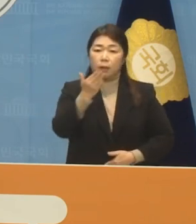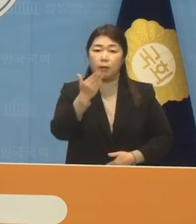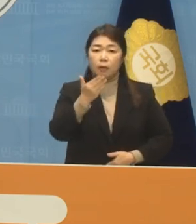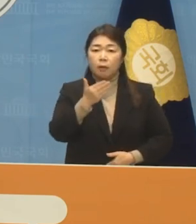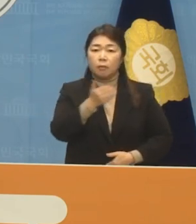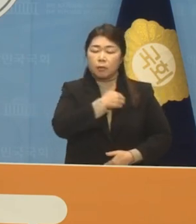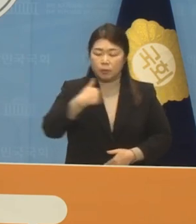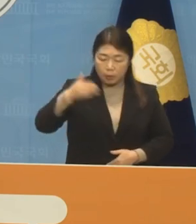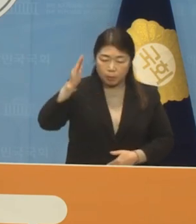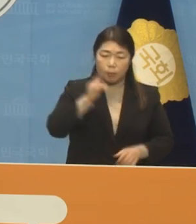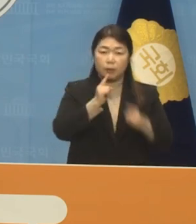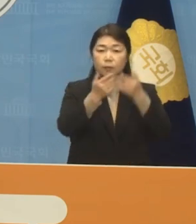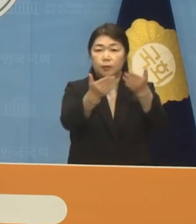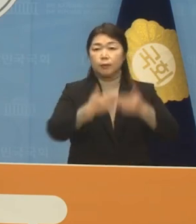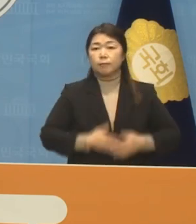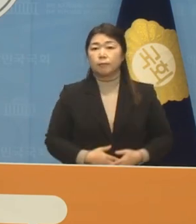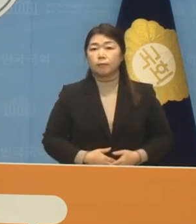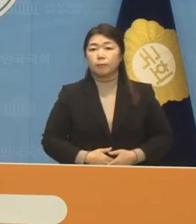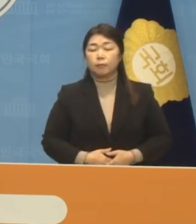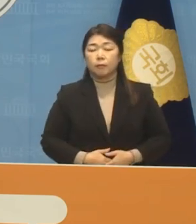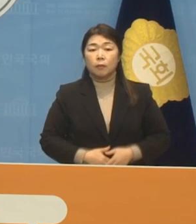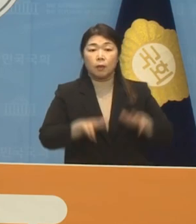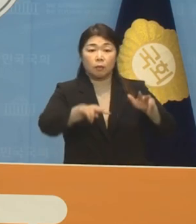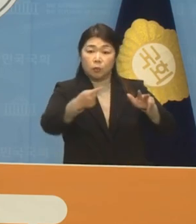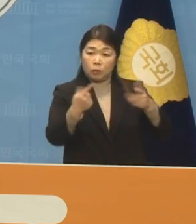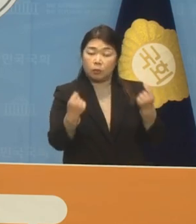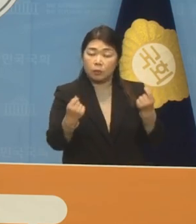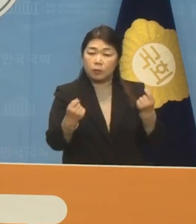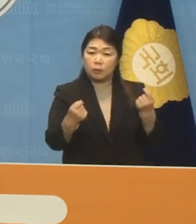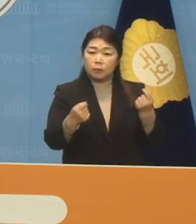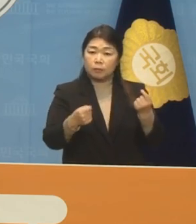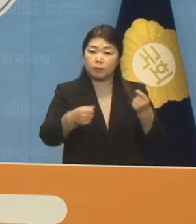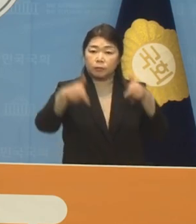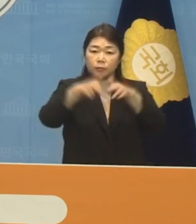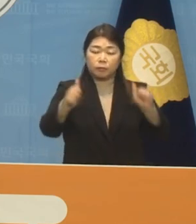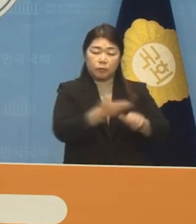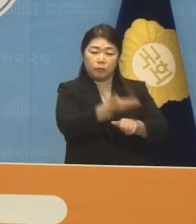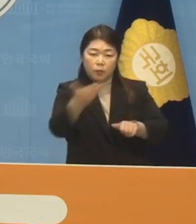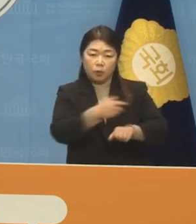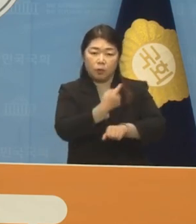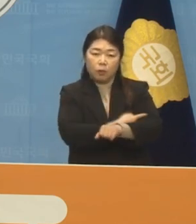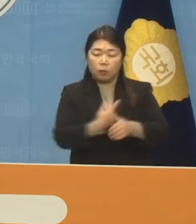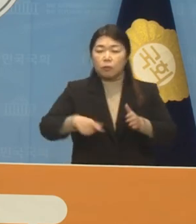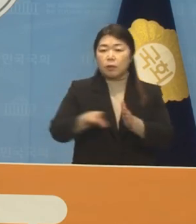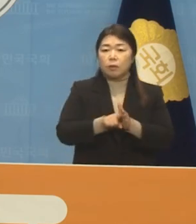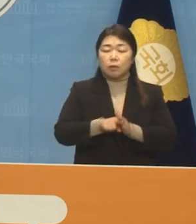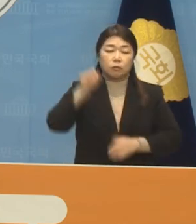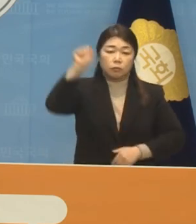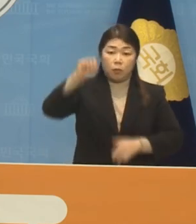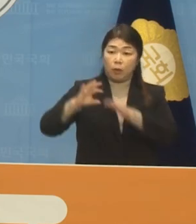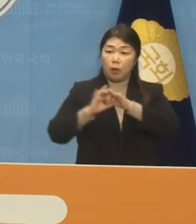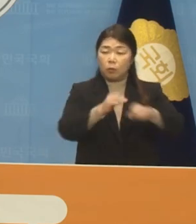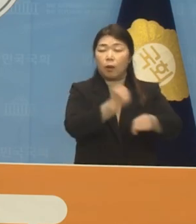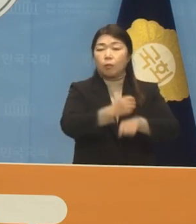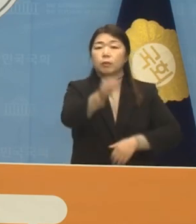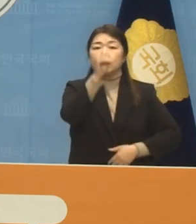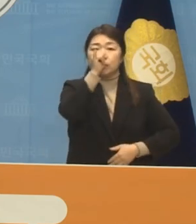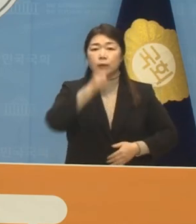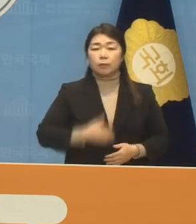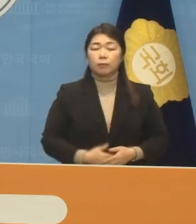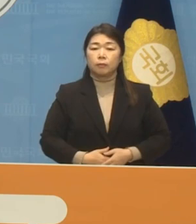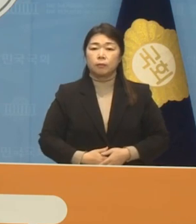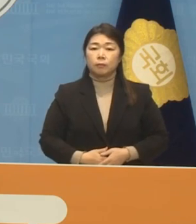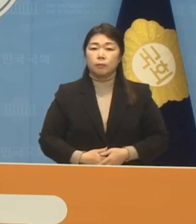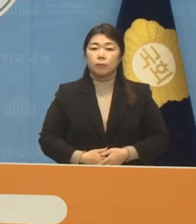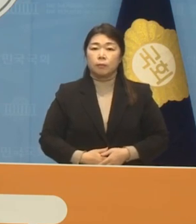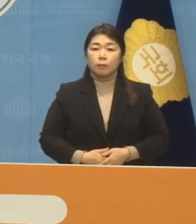얘기하고 싶습니다. 지금도 전장년이 장애인의 이동권을 위한 시민권 운동을 하고 있습니다. 이러한